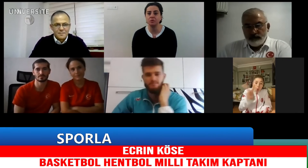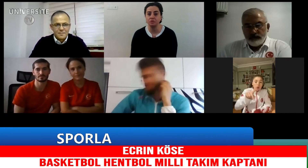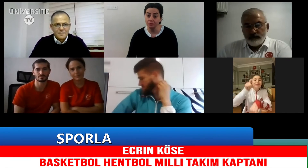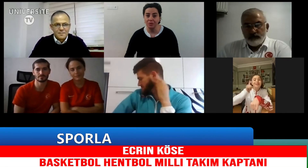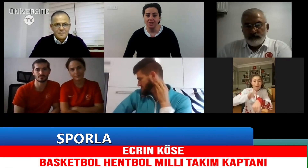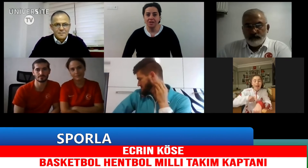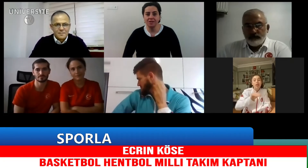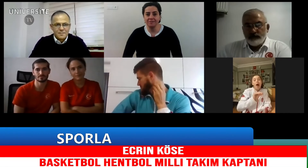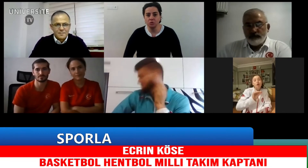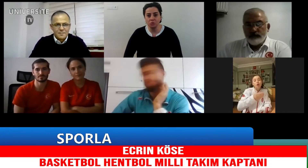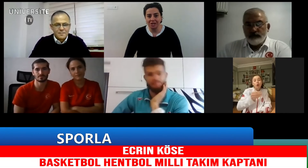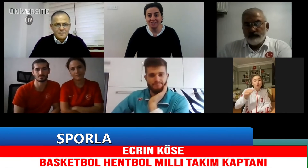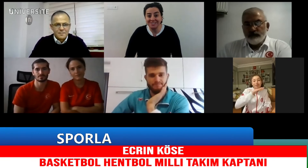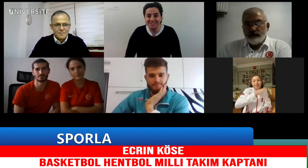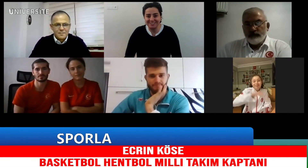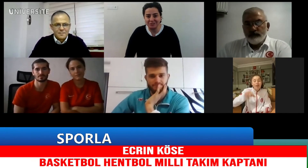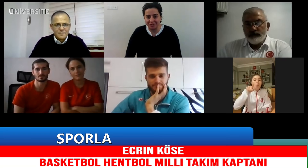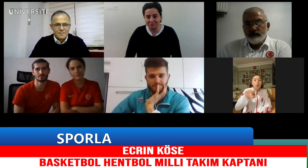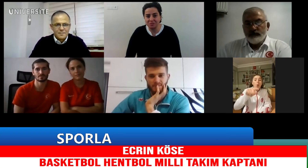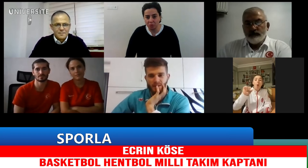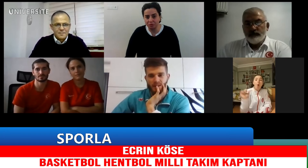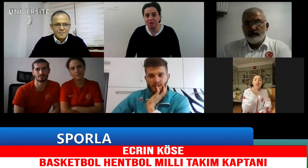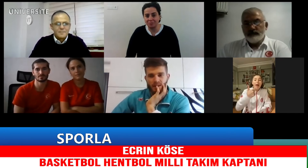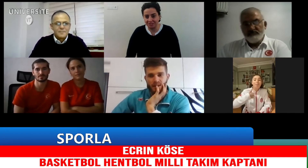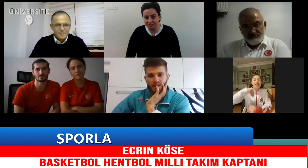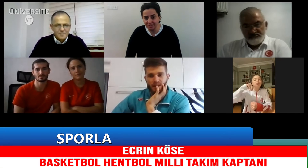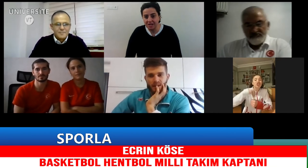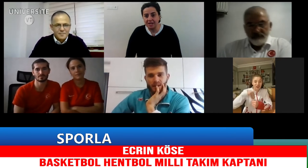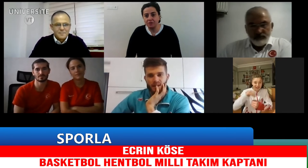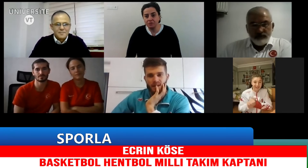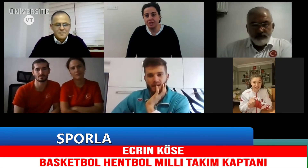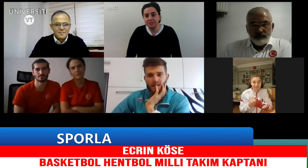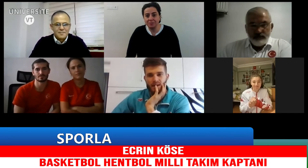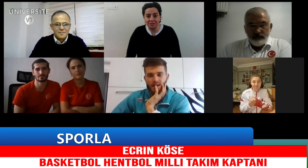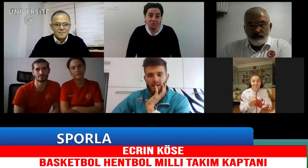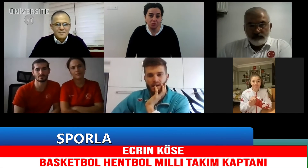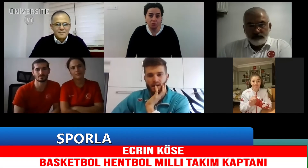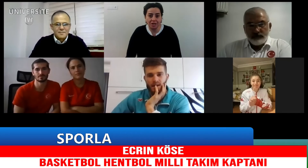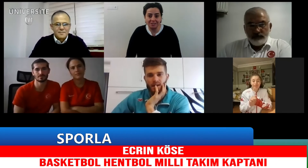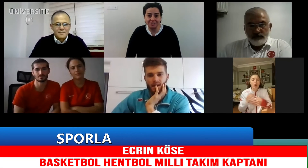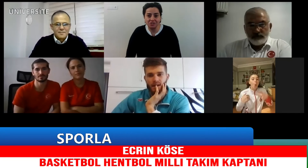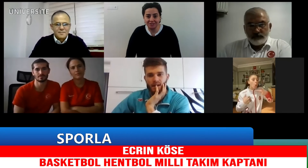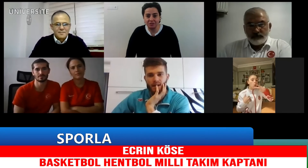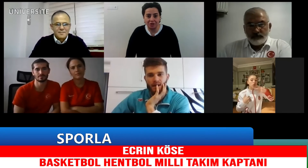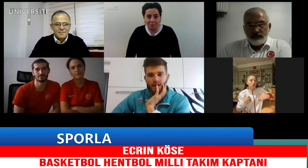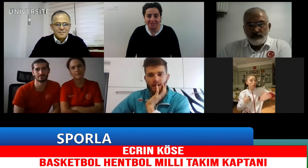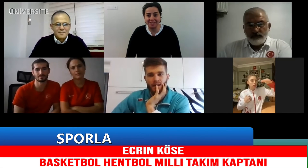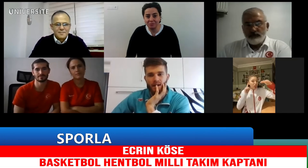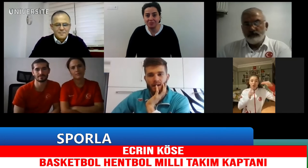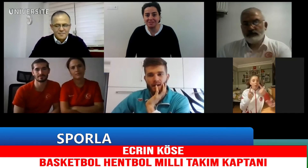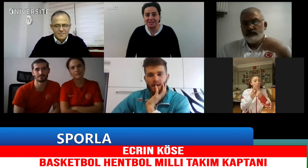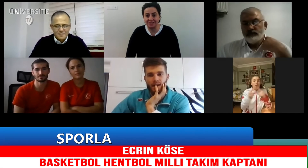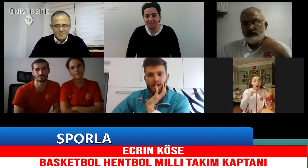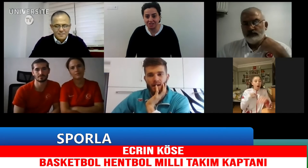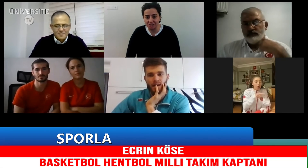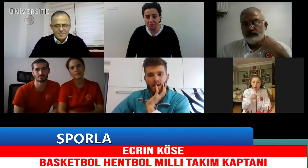dili bilmiyordum. Ve sosyalleşerek işaret dilini öğrendim spor kamplarında. O yüzden de benim için bu çok değerliydi. İşaret dilini öğrenmek, kendim